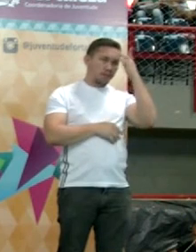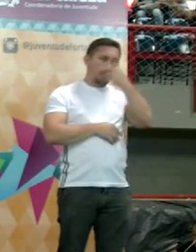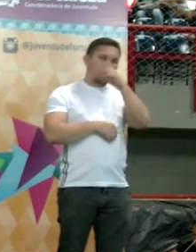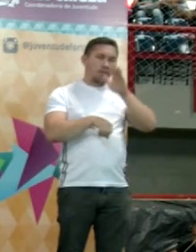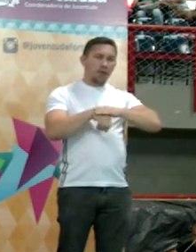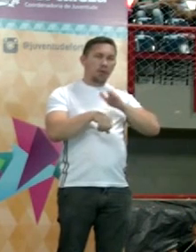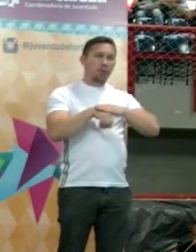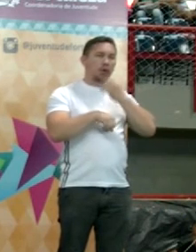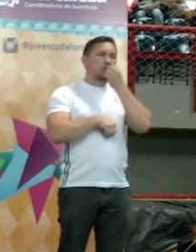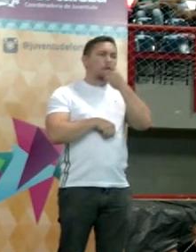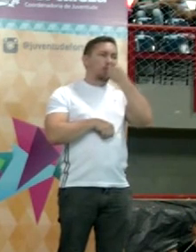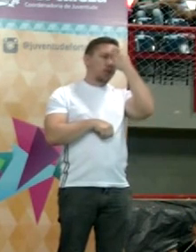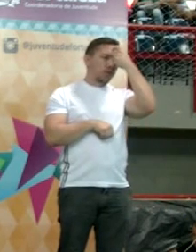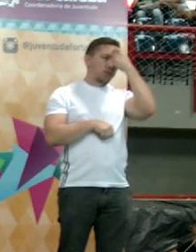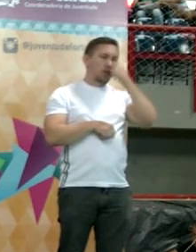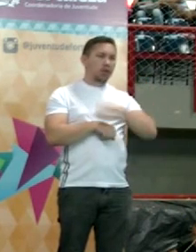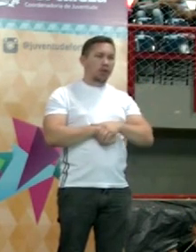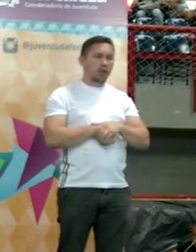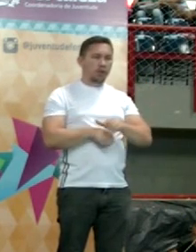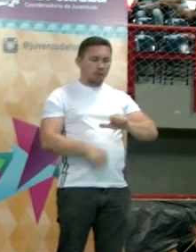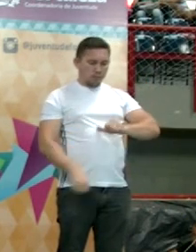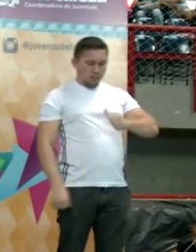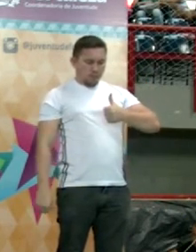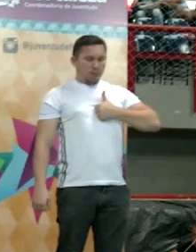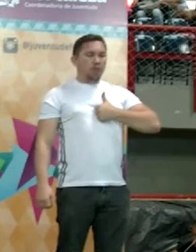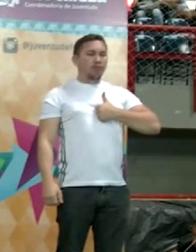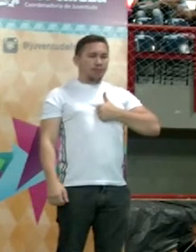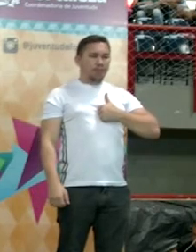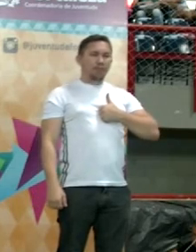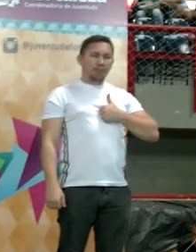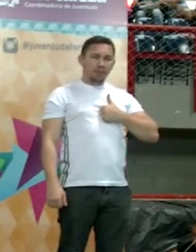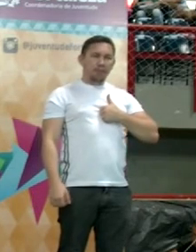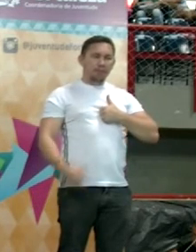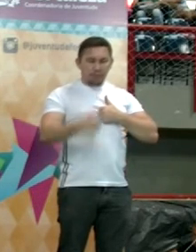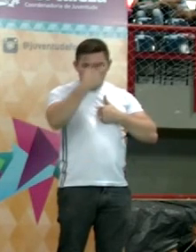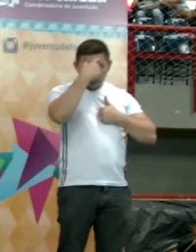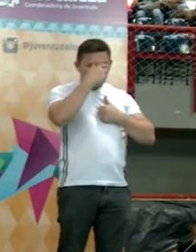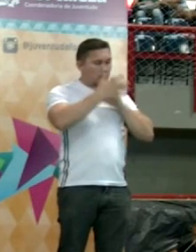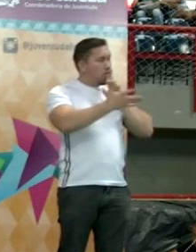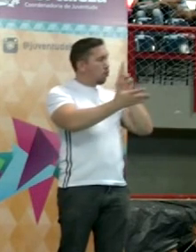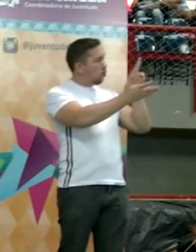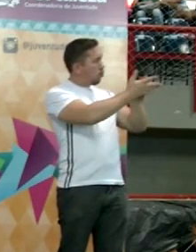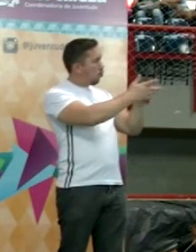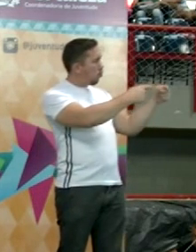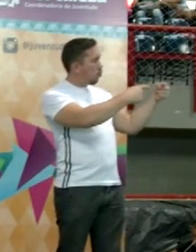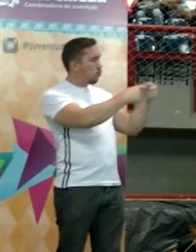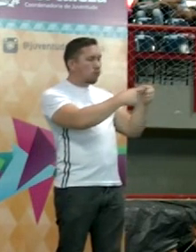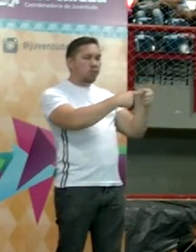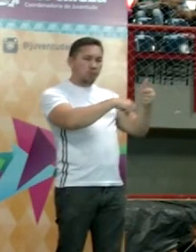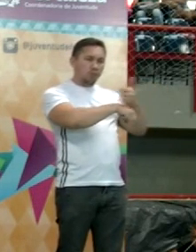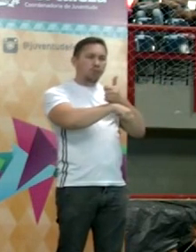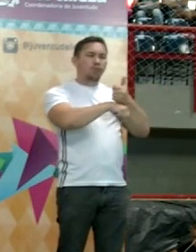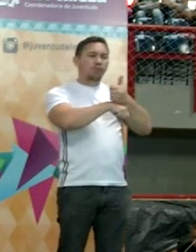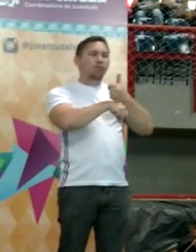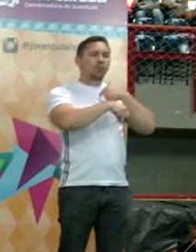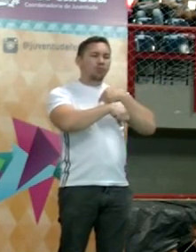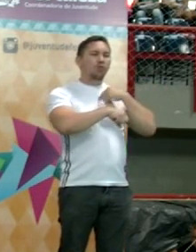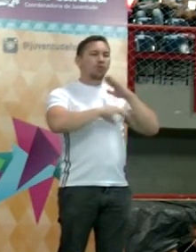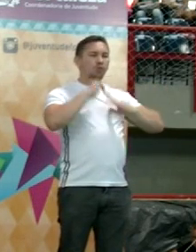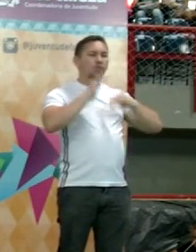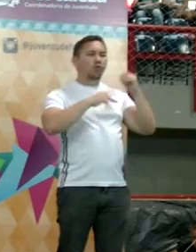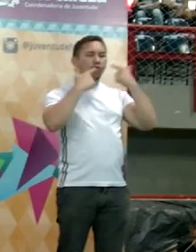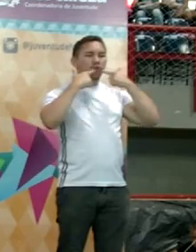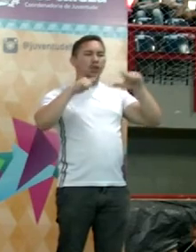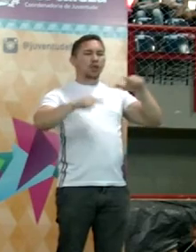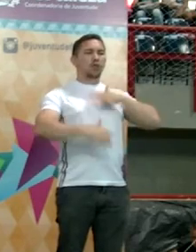seu nível é bom. Olha aí a autoestima, a autoimagem. Se você está conseguindo fazer, é porque você está dominando a